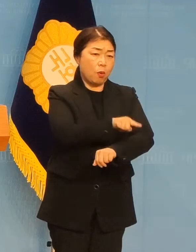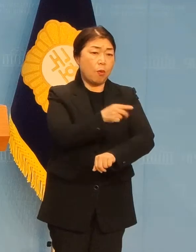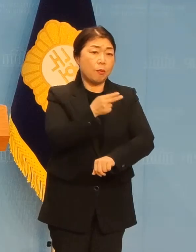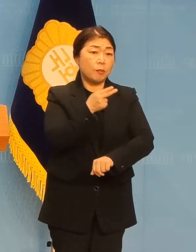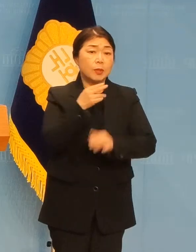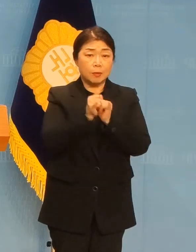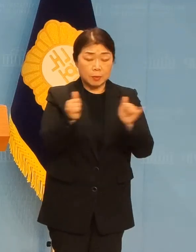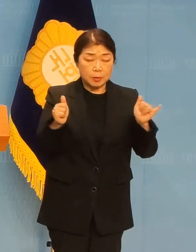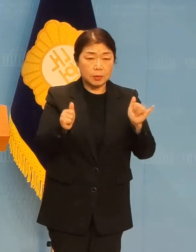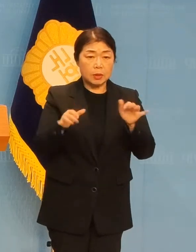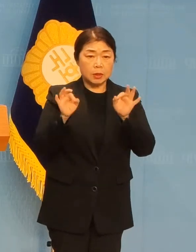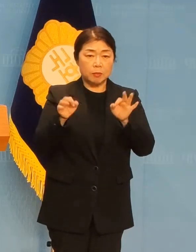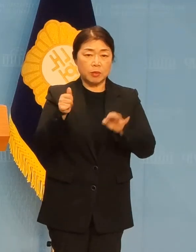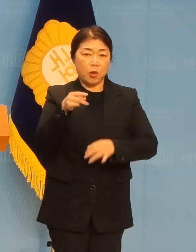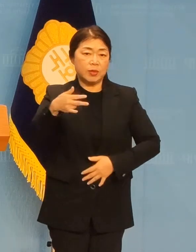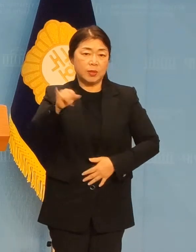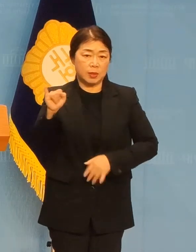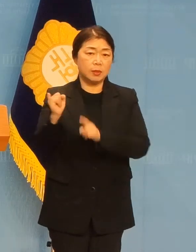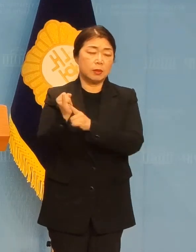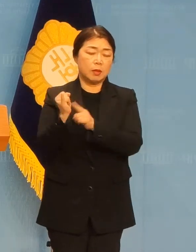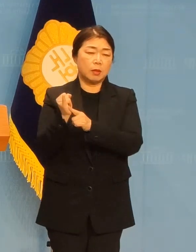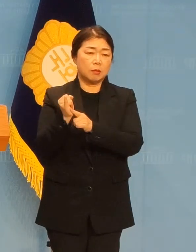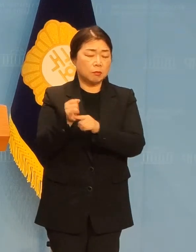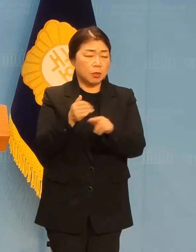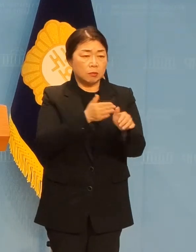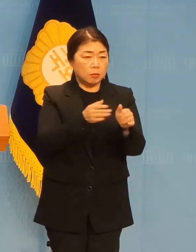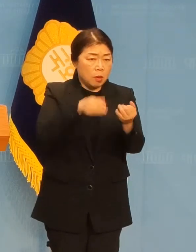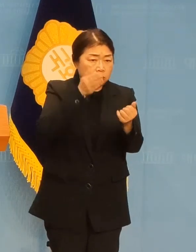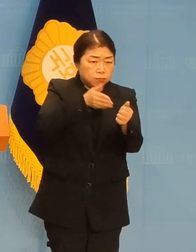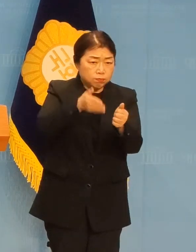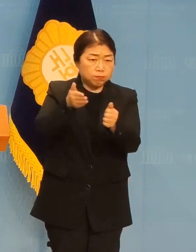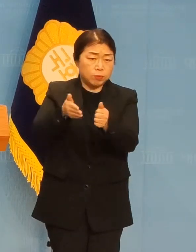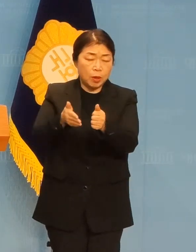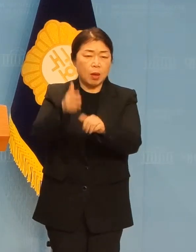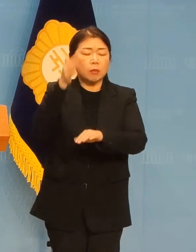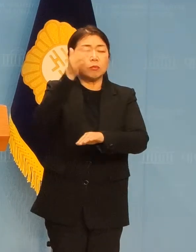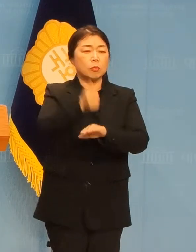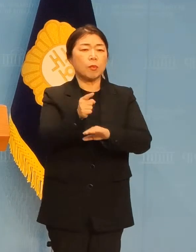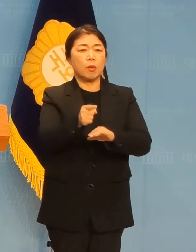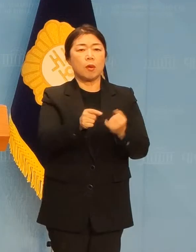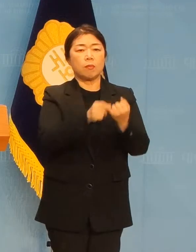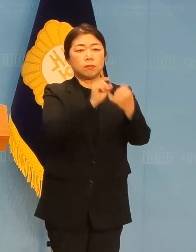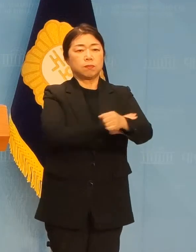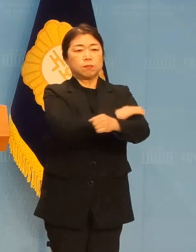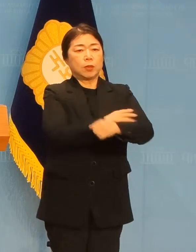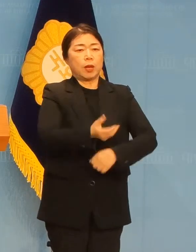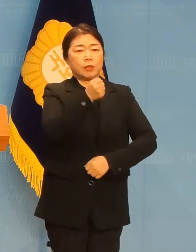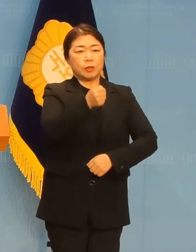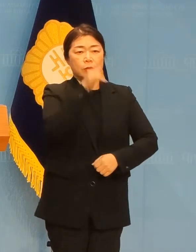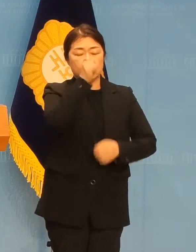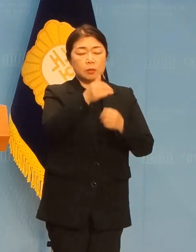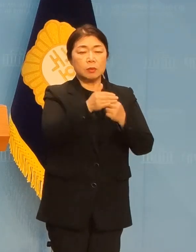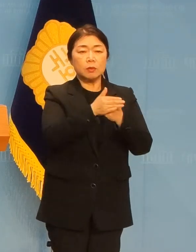실장이 인사청탁의 최종 목적지처럼 자연스럽게 호명되었다는